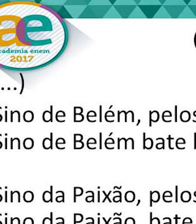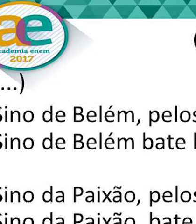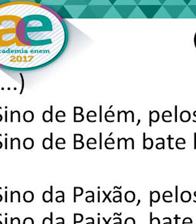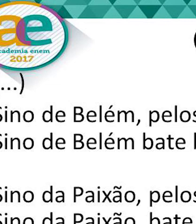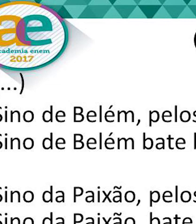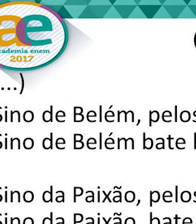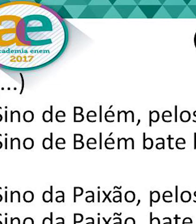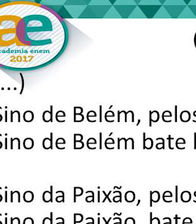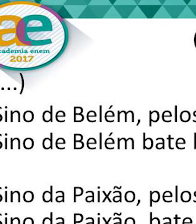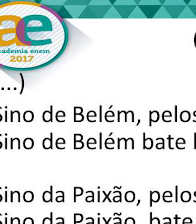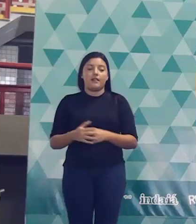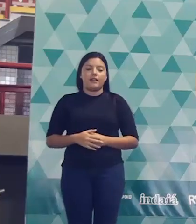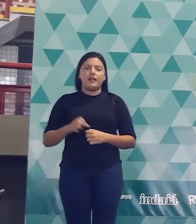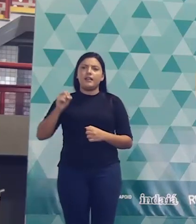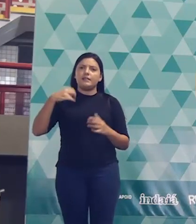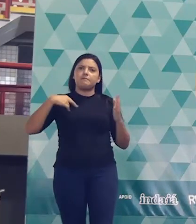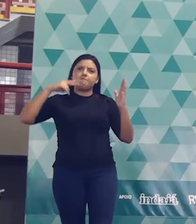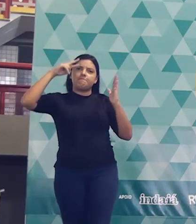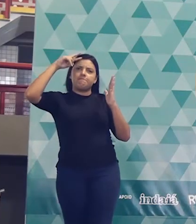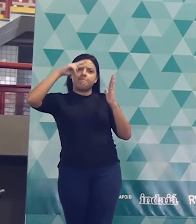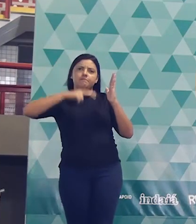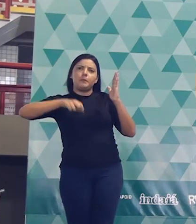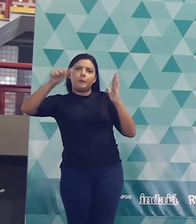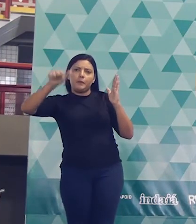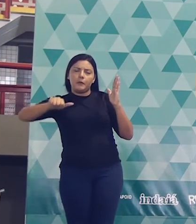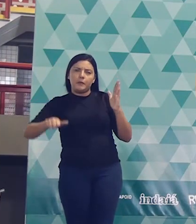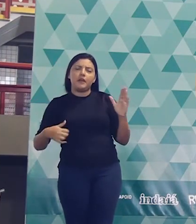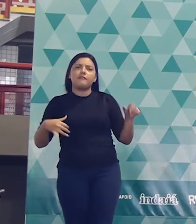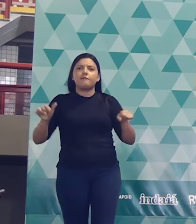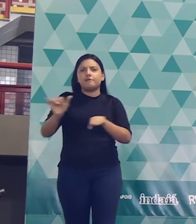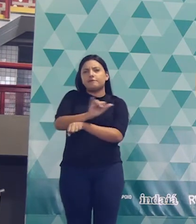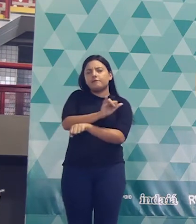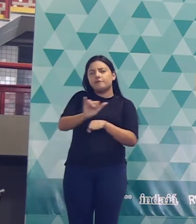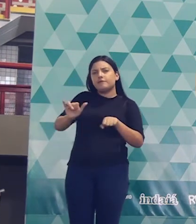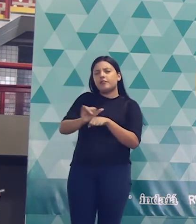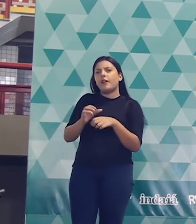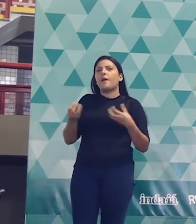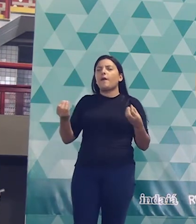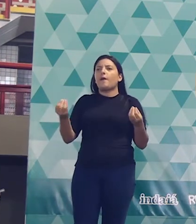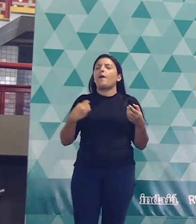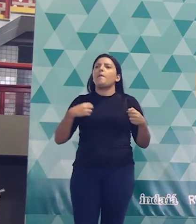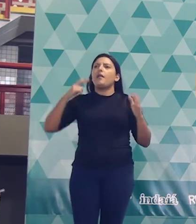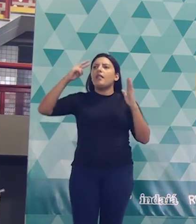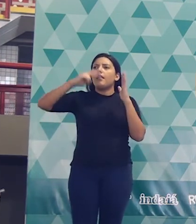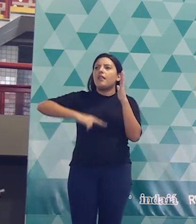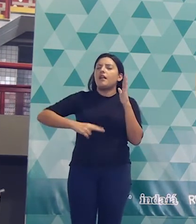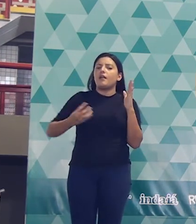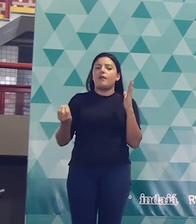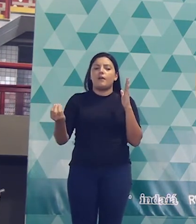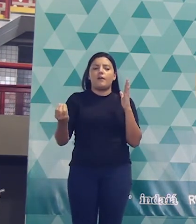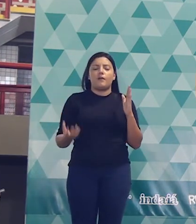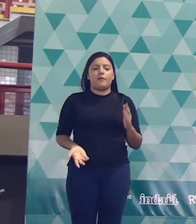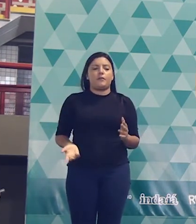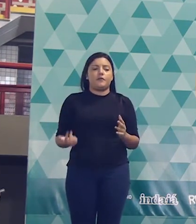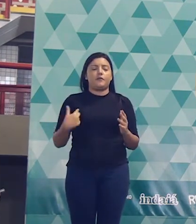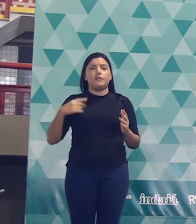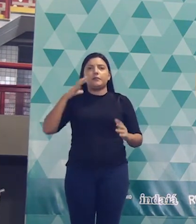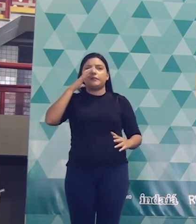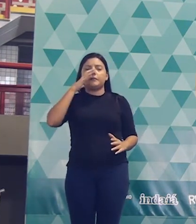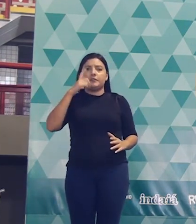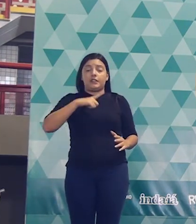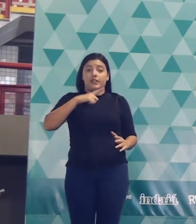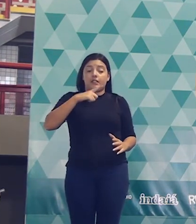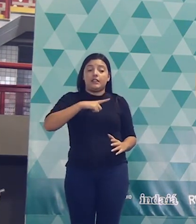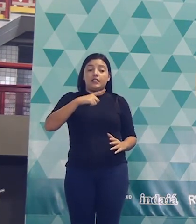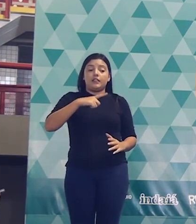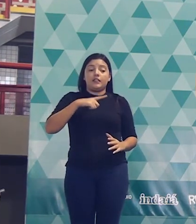a gente tivesse que analisar esse poema, qual era a estratégia de leitura que a gente usaria, certo? Você observa que esse